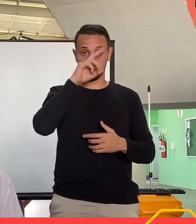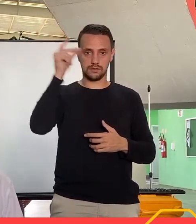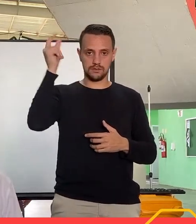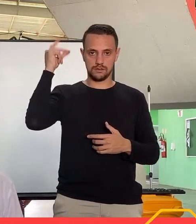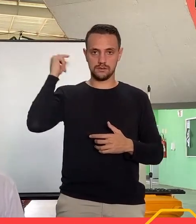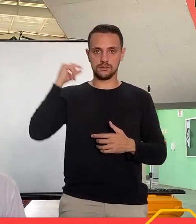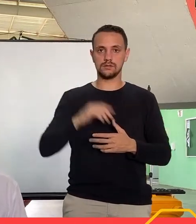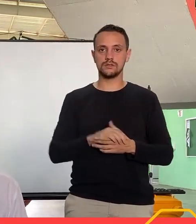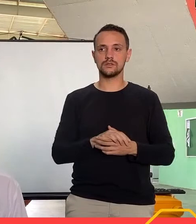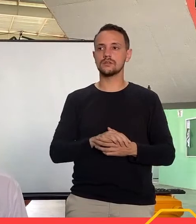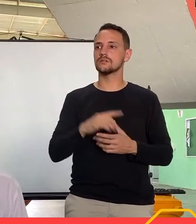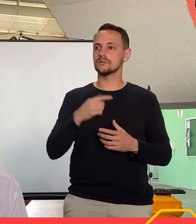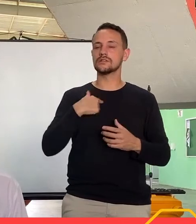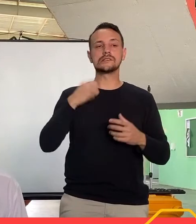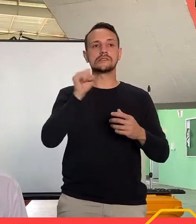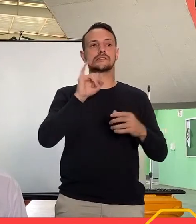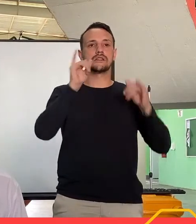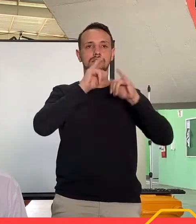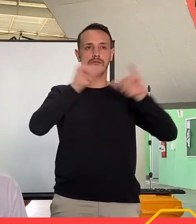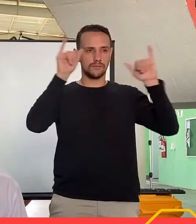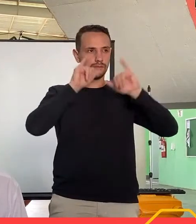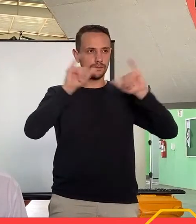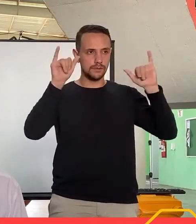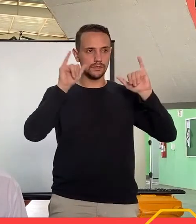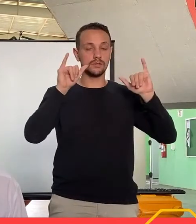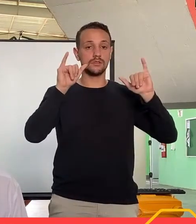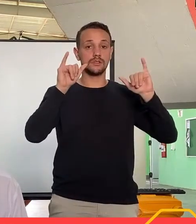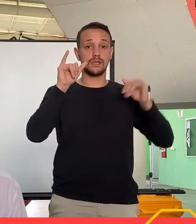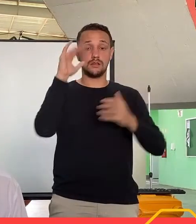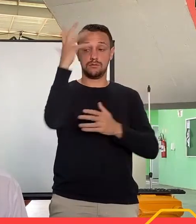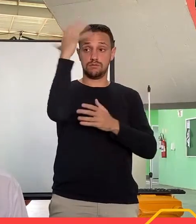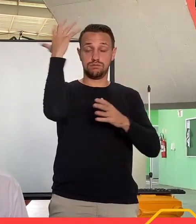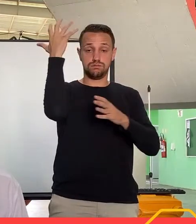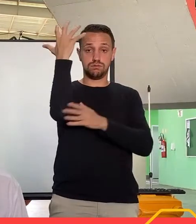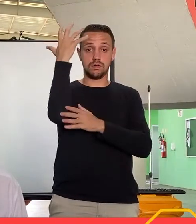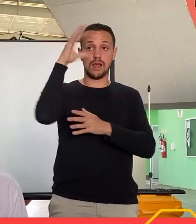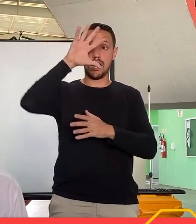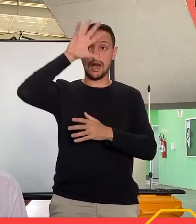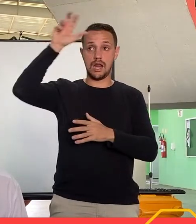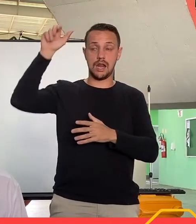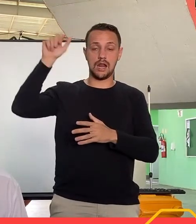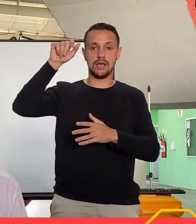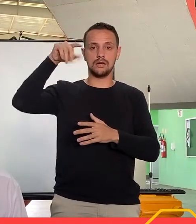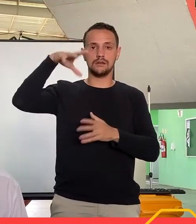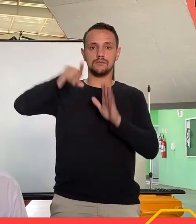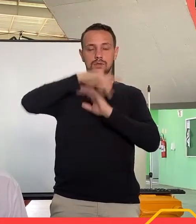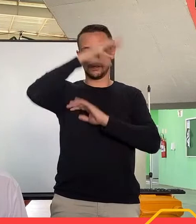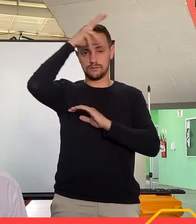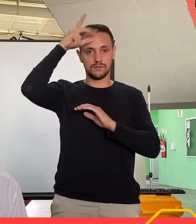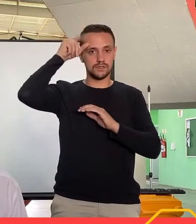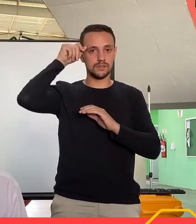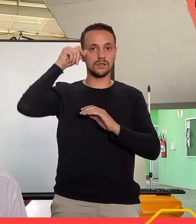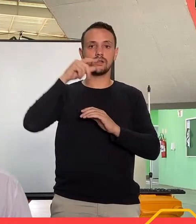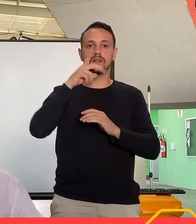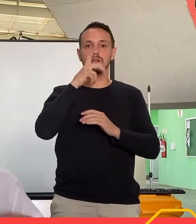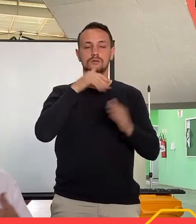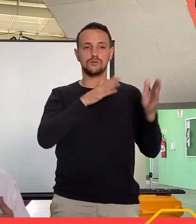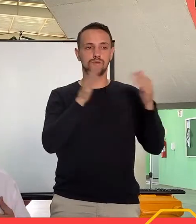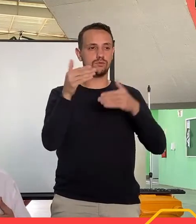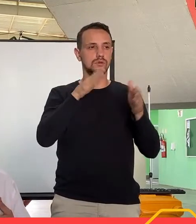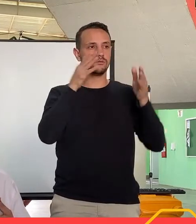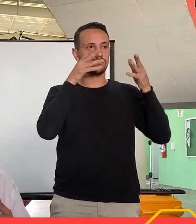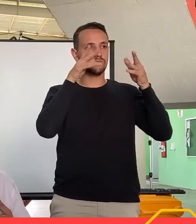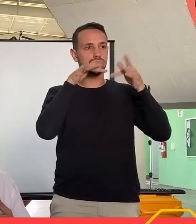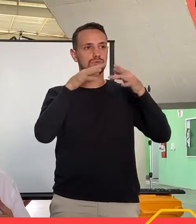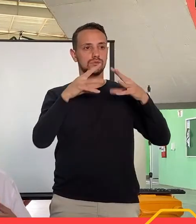Eu me lembro do tempo que se dizia que se desmatar a Mata Atlântica, o Rio Grande do Sul ia descer. Eu